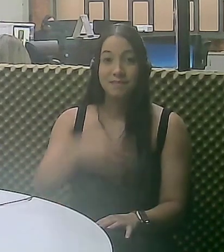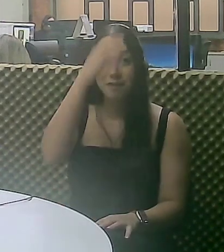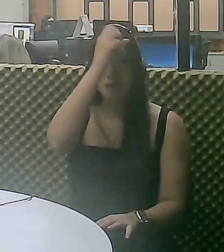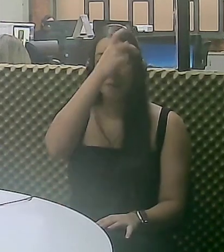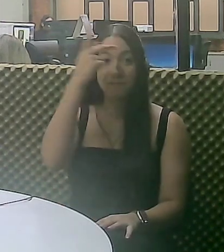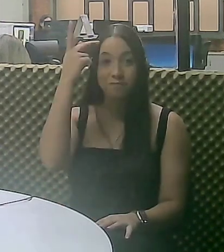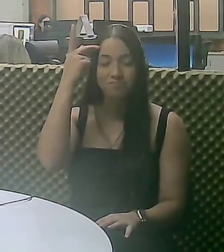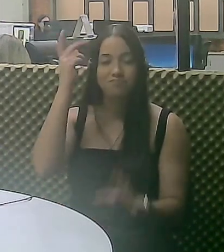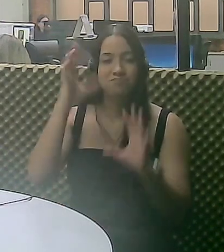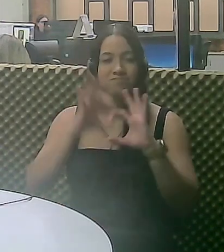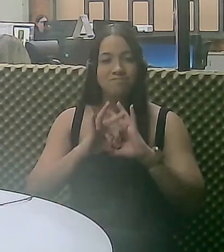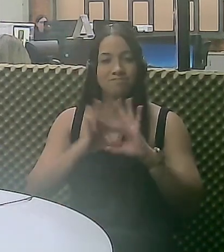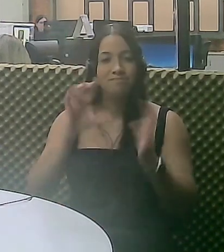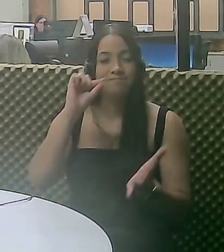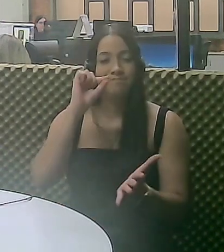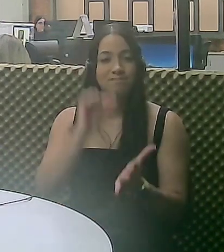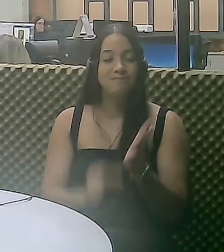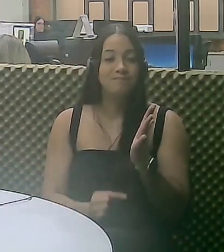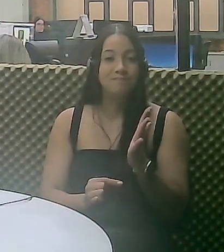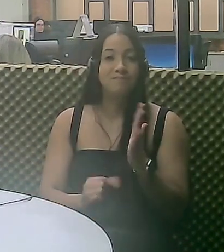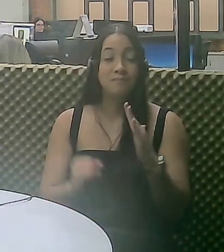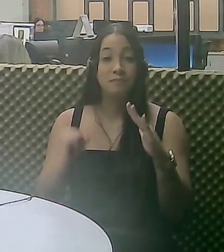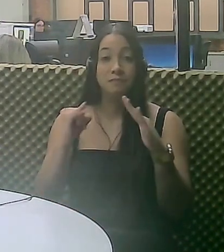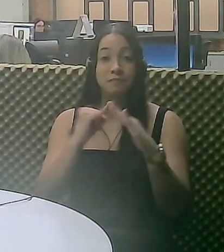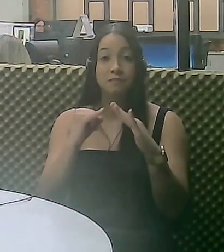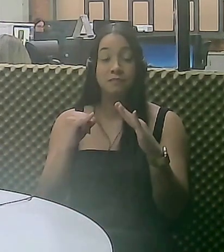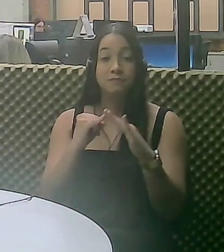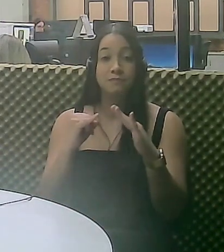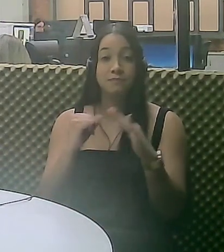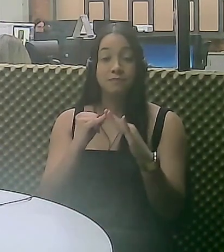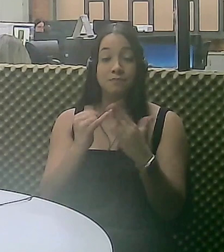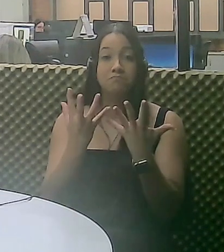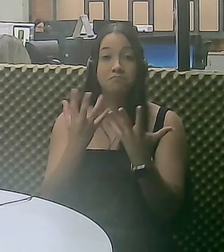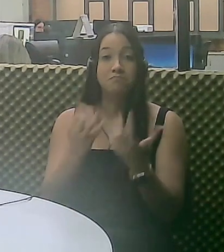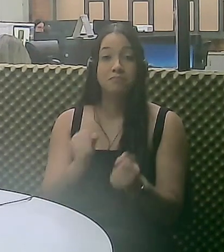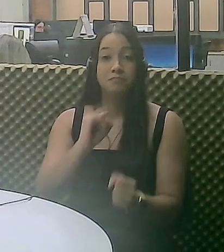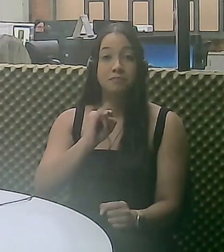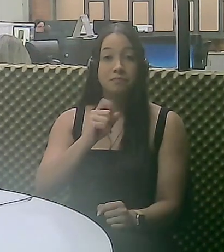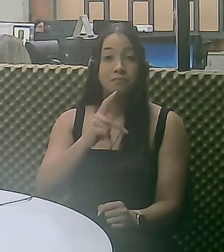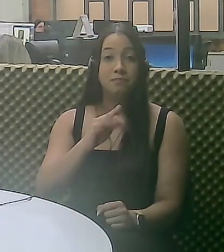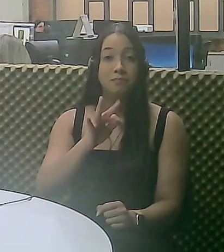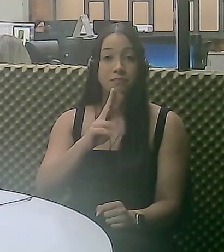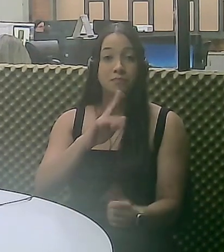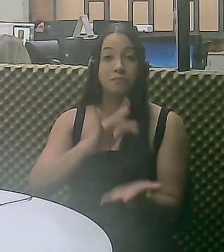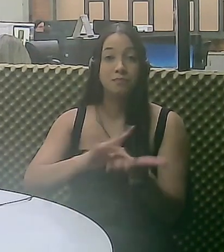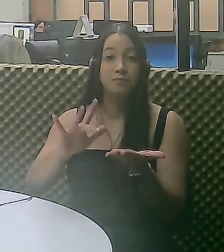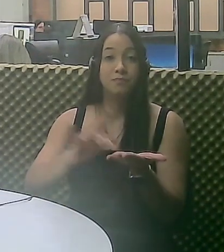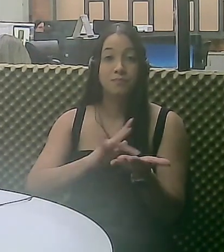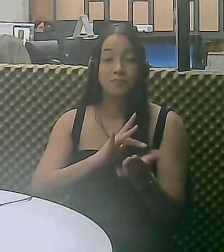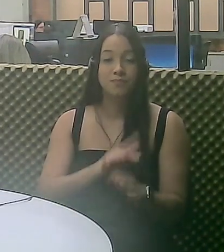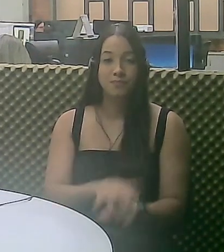Prefeitura disponibiliza cadastro para que imobiliárias façam adesão ao IPTU digital.